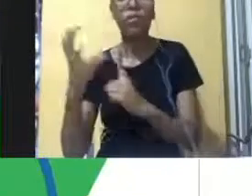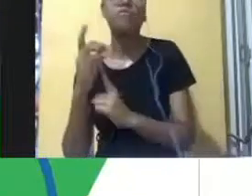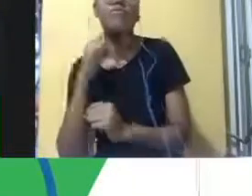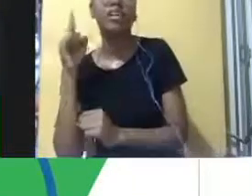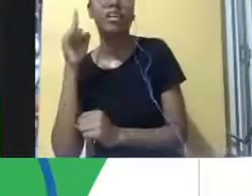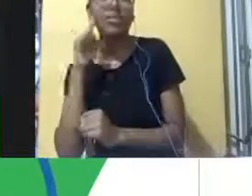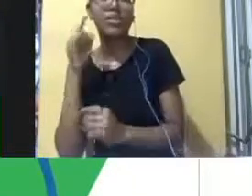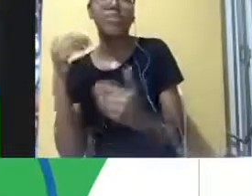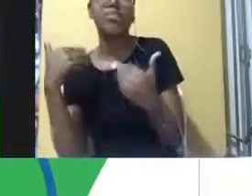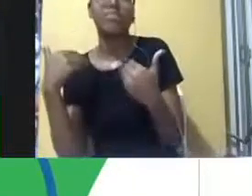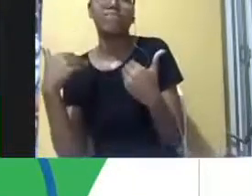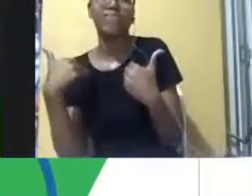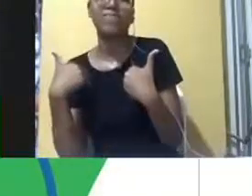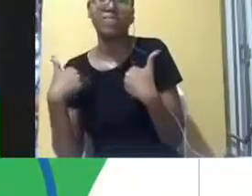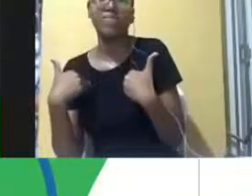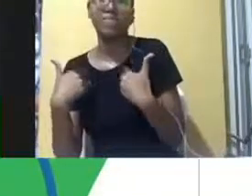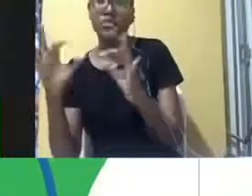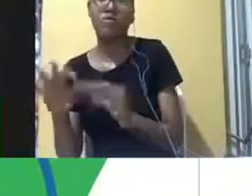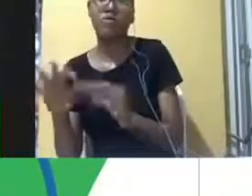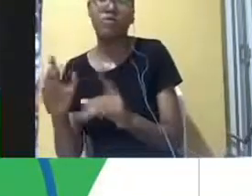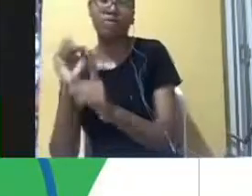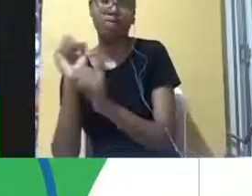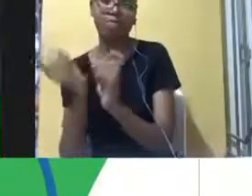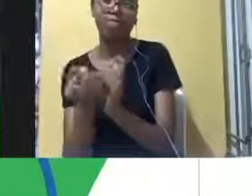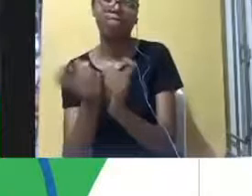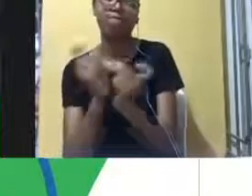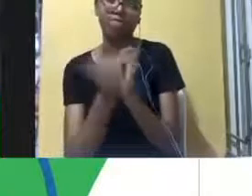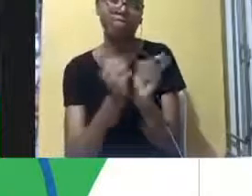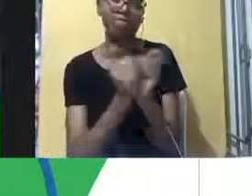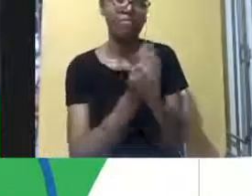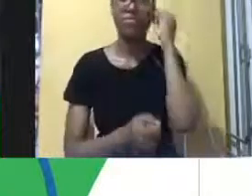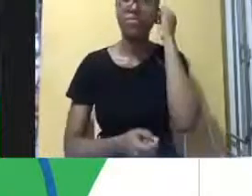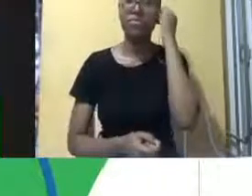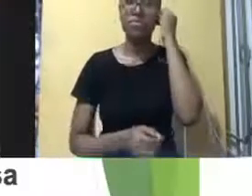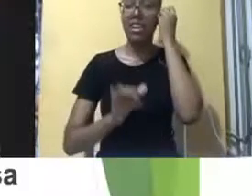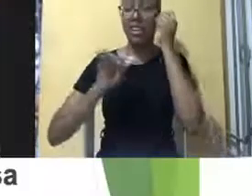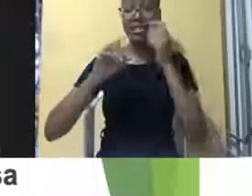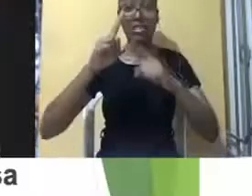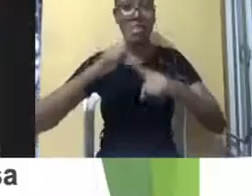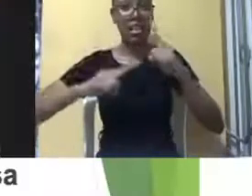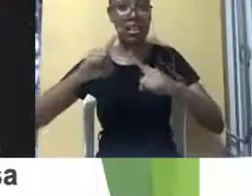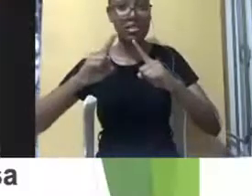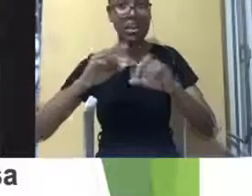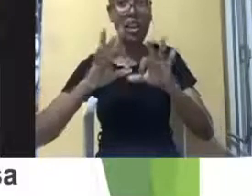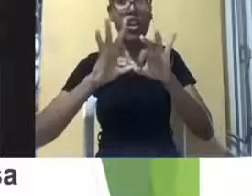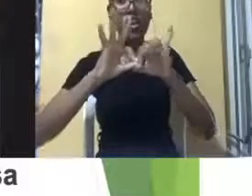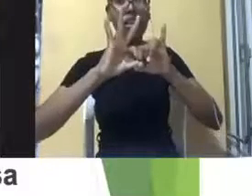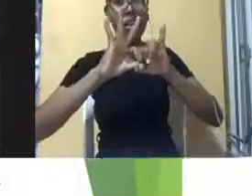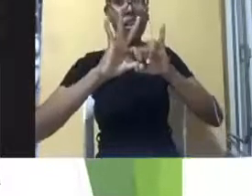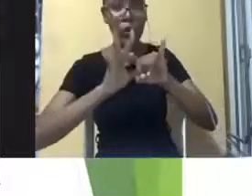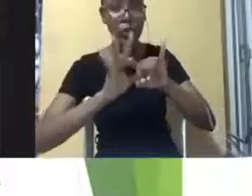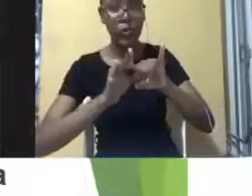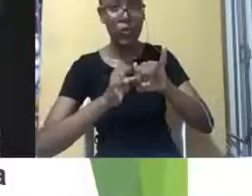diapositiva. Bueno, esa es la seña de infoiles. Gracias. La próxima, Alisa. Vamos un poquito rápido